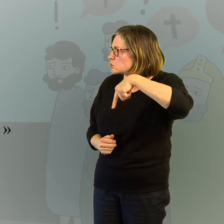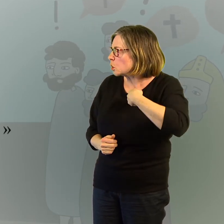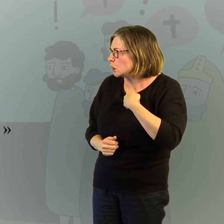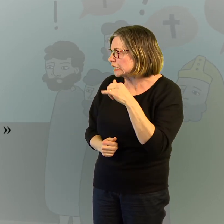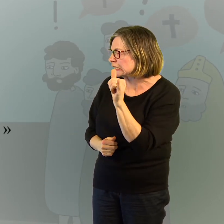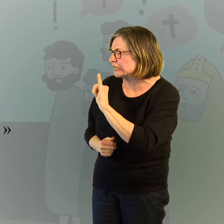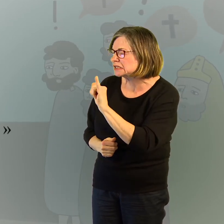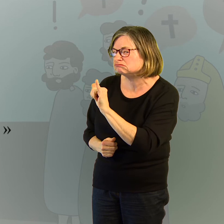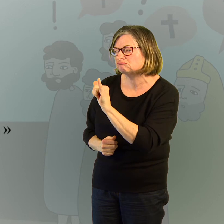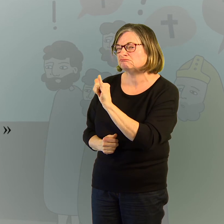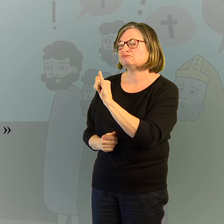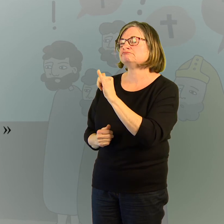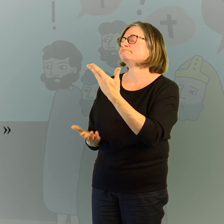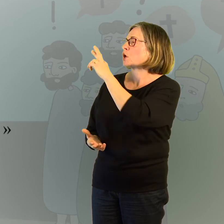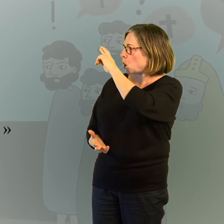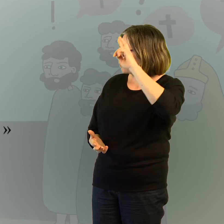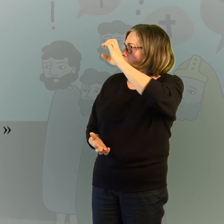roi, c'est l'empereur !»